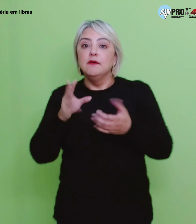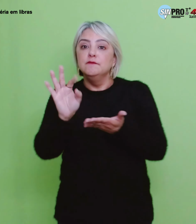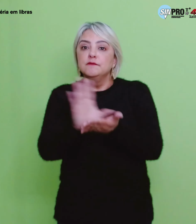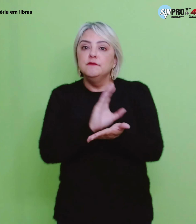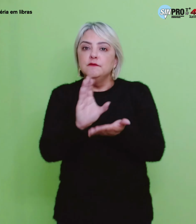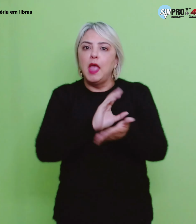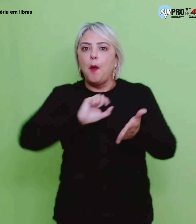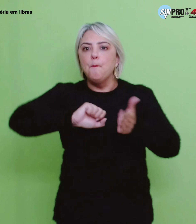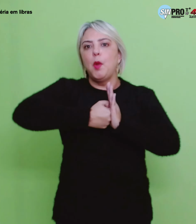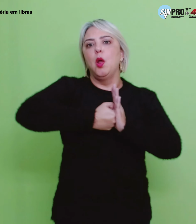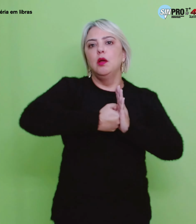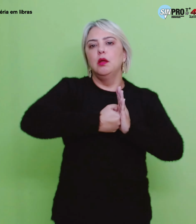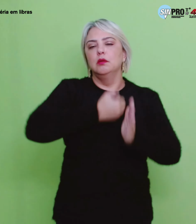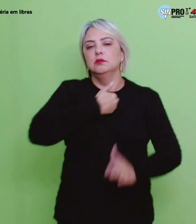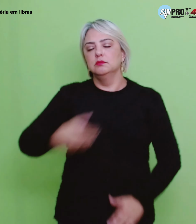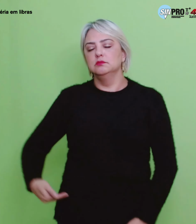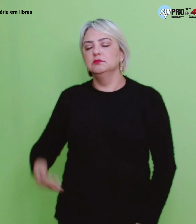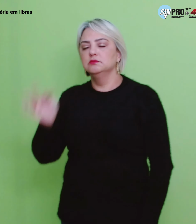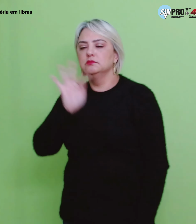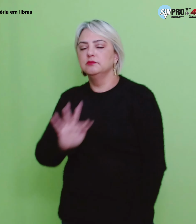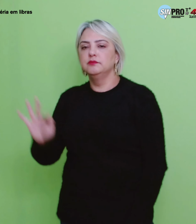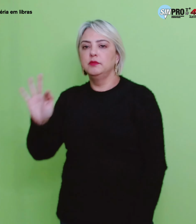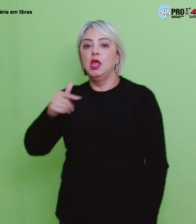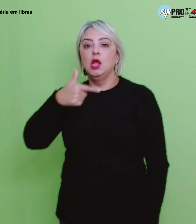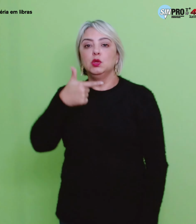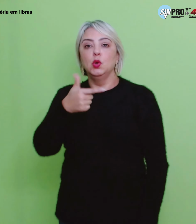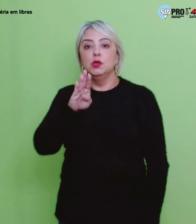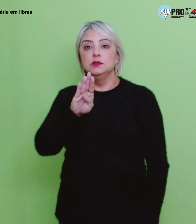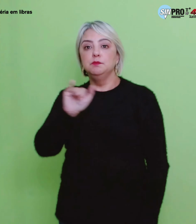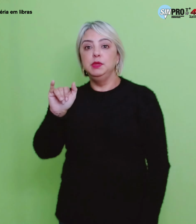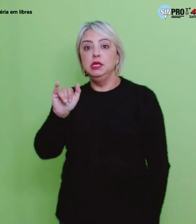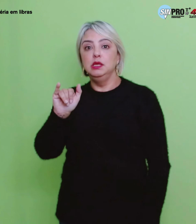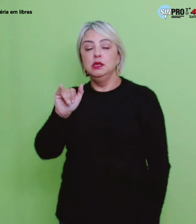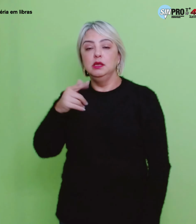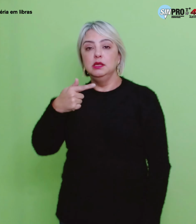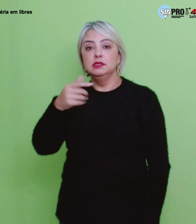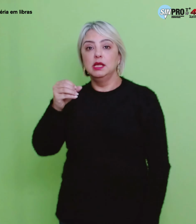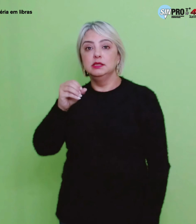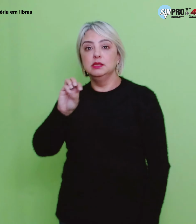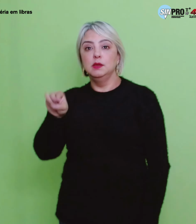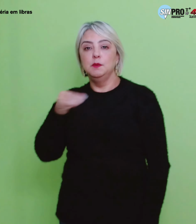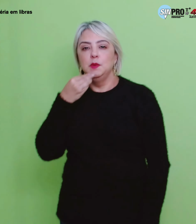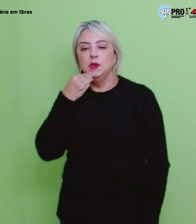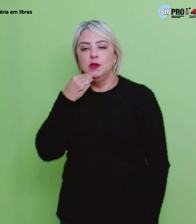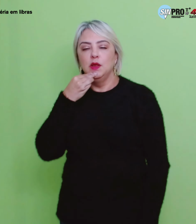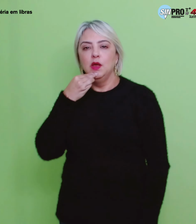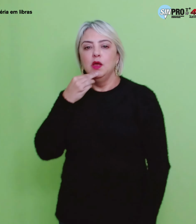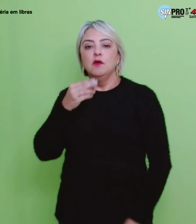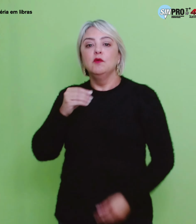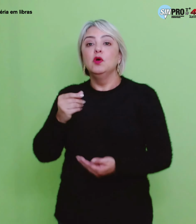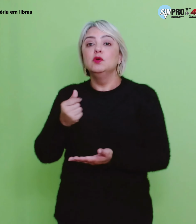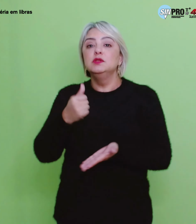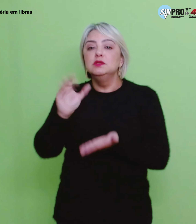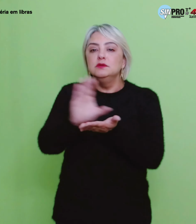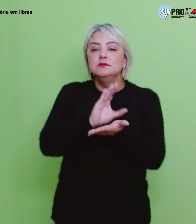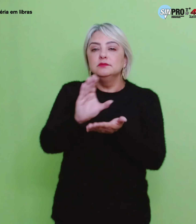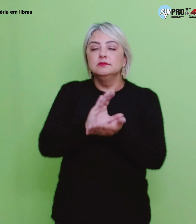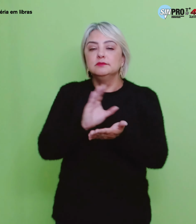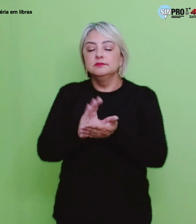verbas bloqueadas pelo governo federal, 2 bilhões e 700 milhões fossem de verbas